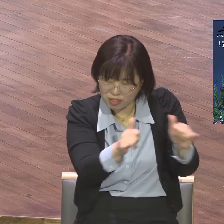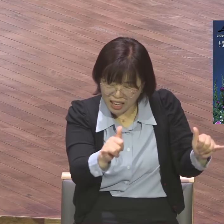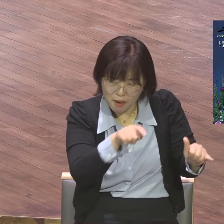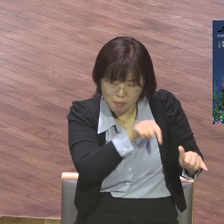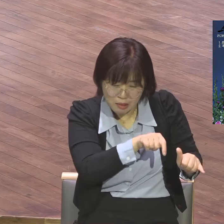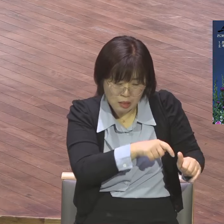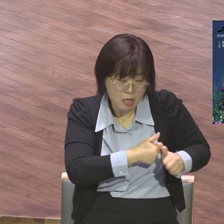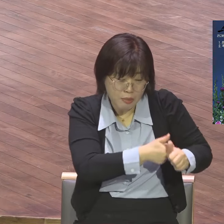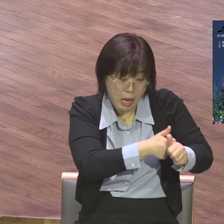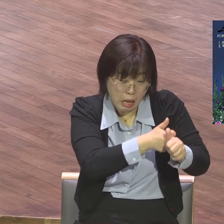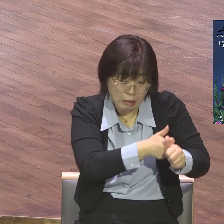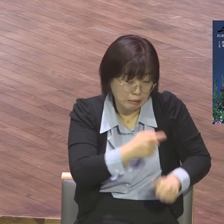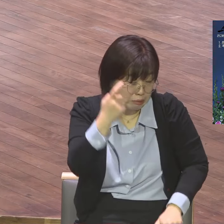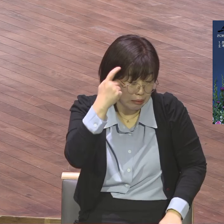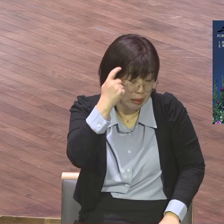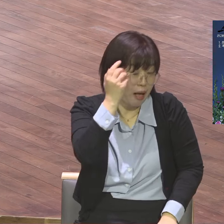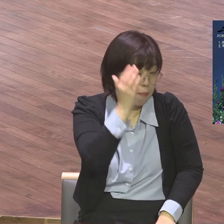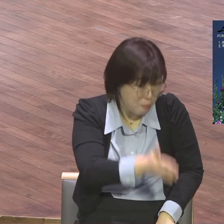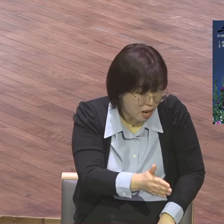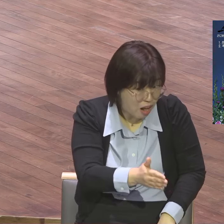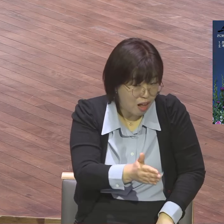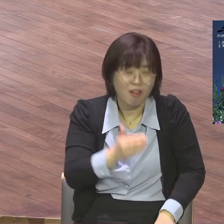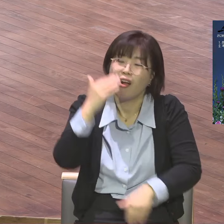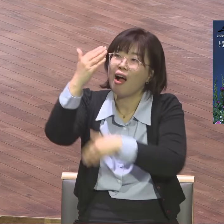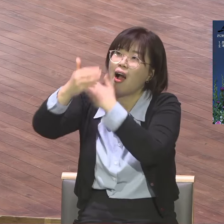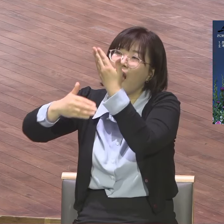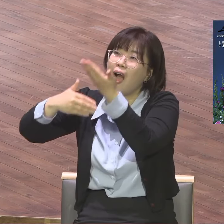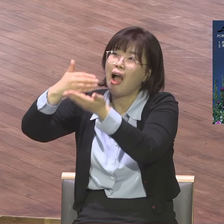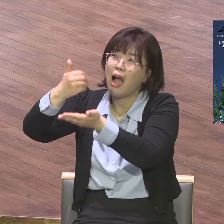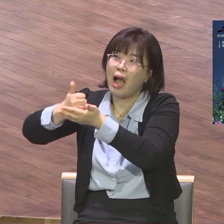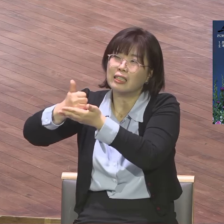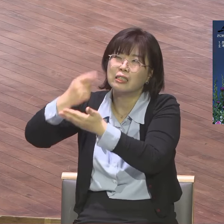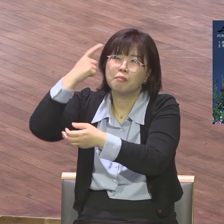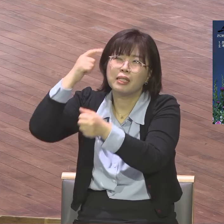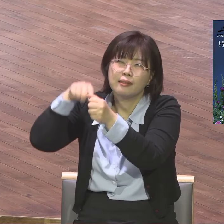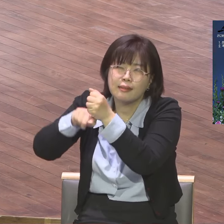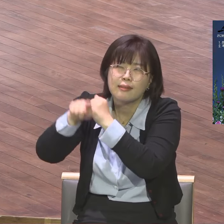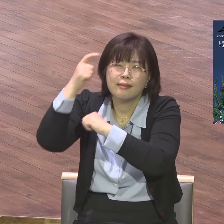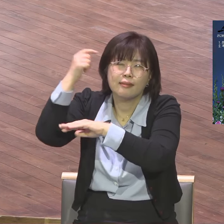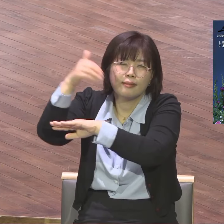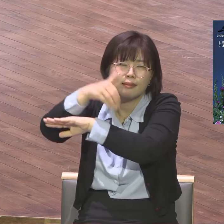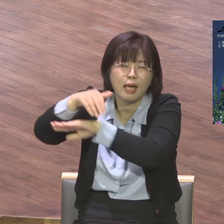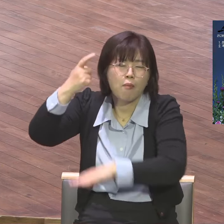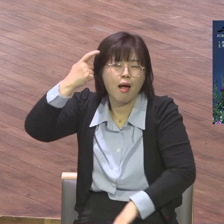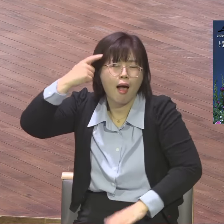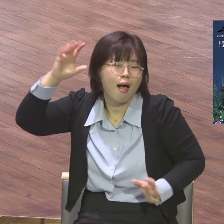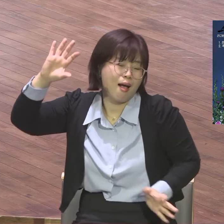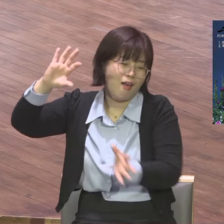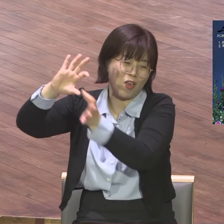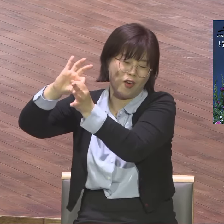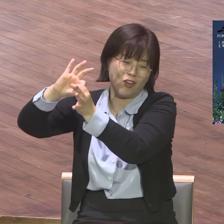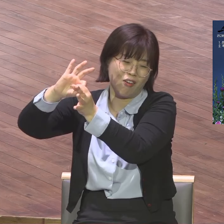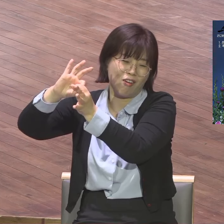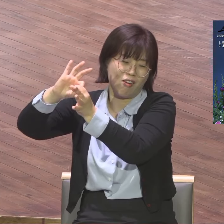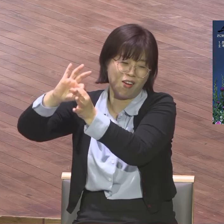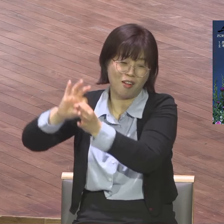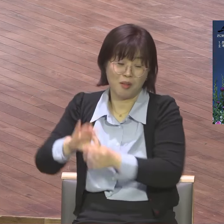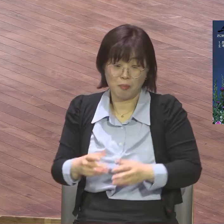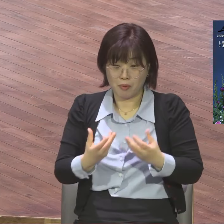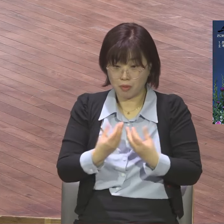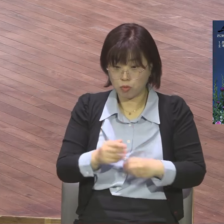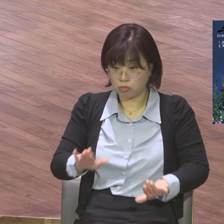찾는 분들이라고. 땅의 것을 찾는 분들은 지금 저 밖에 다 있는 사람들이. 뭘 먹을까, 뭘 입을까, 어떻게